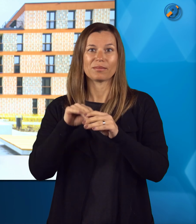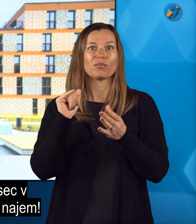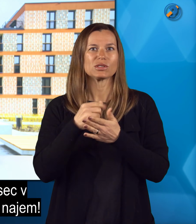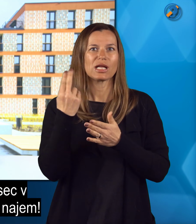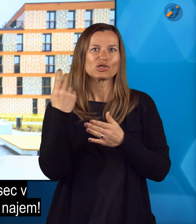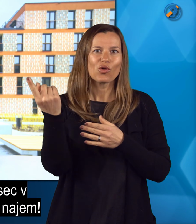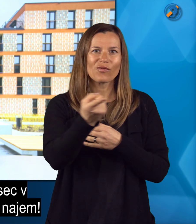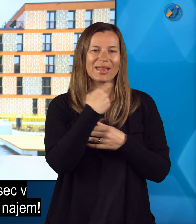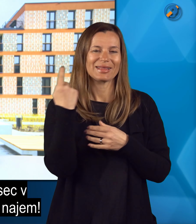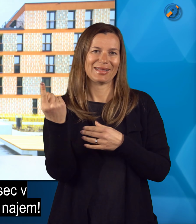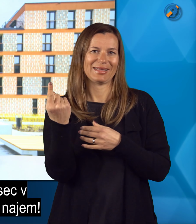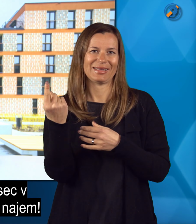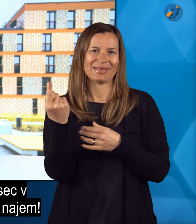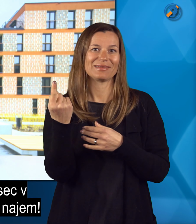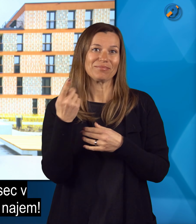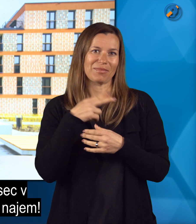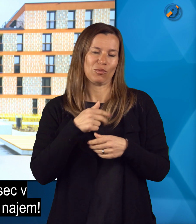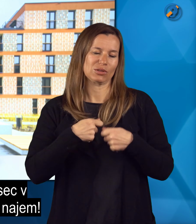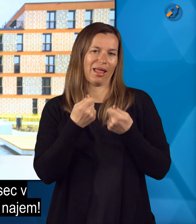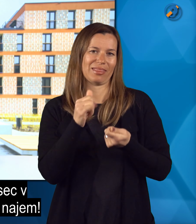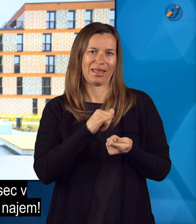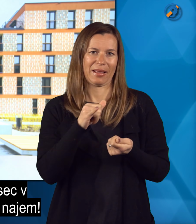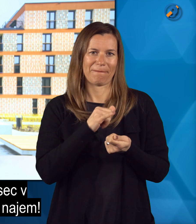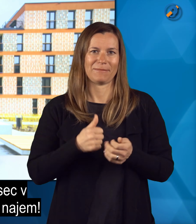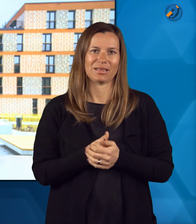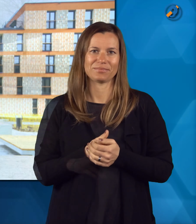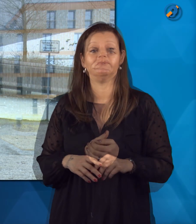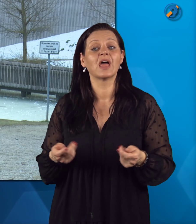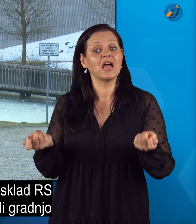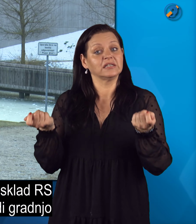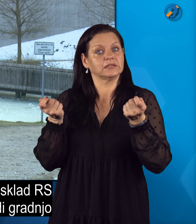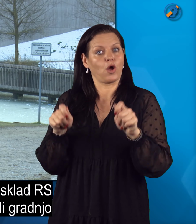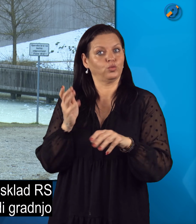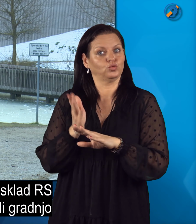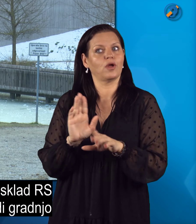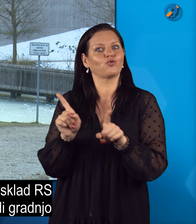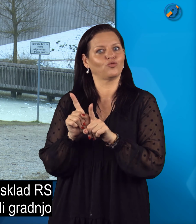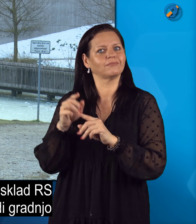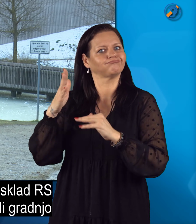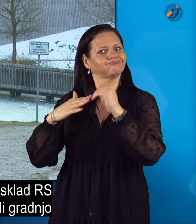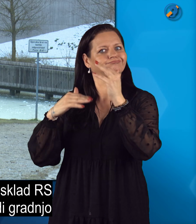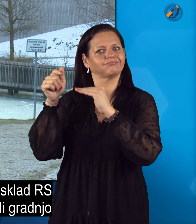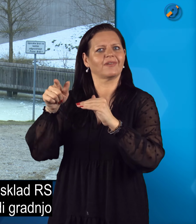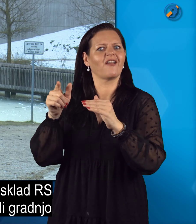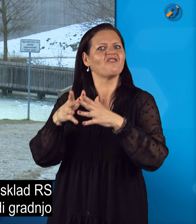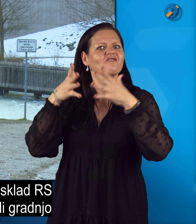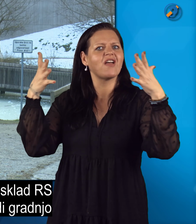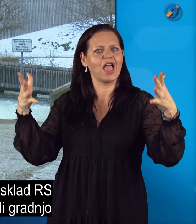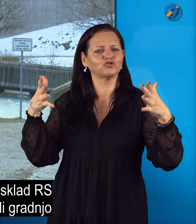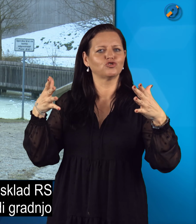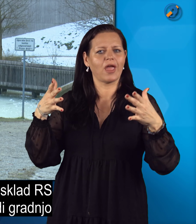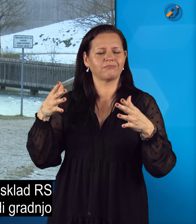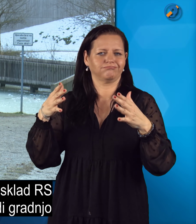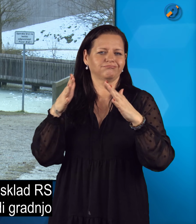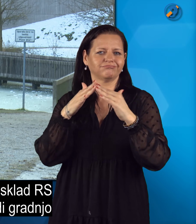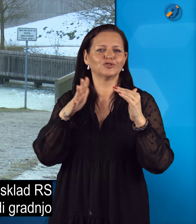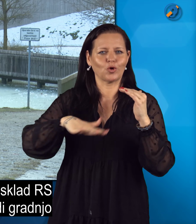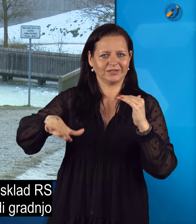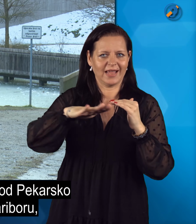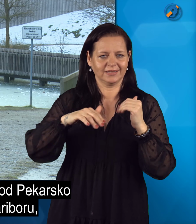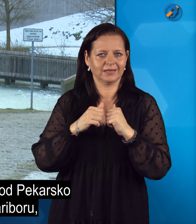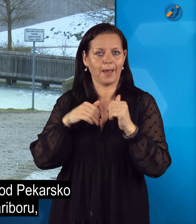Sloveniji vsak mesec v ponudbi za najem. Stanovanjski sklad Republike Slovenije zaključuje